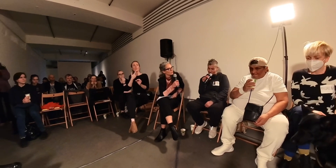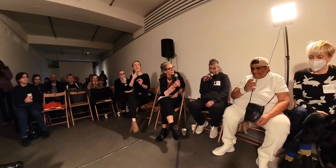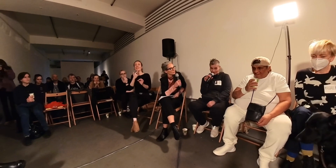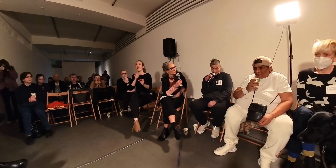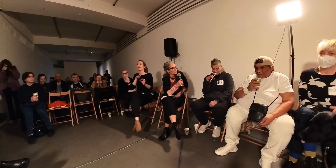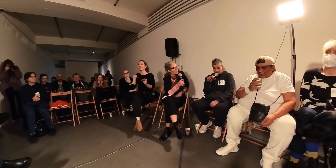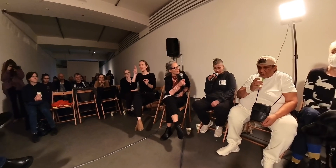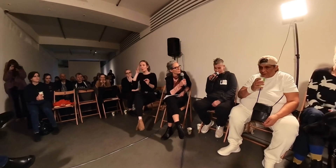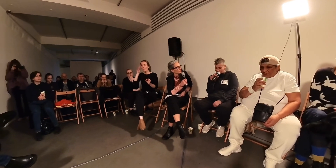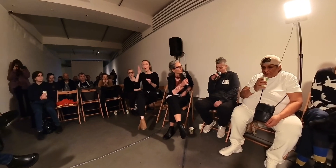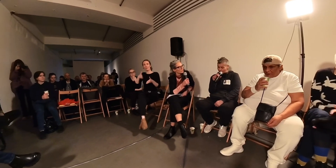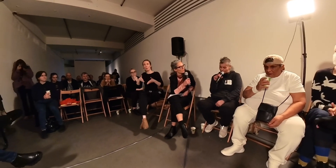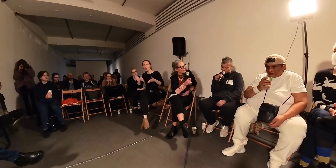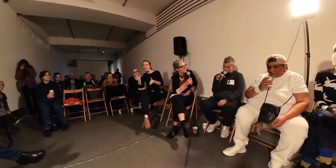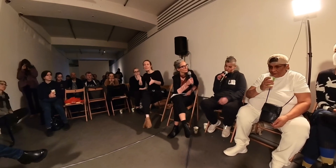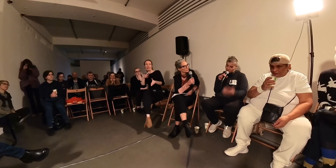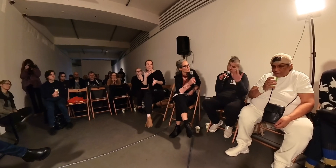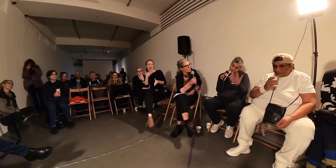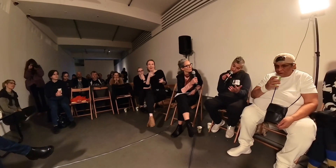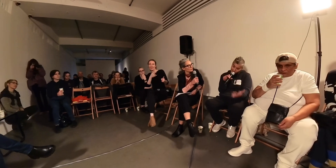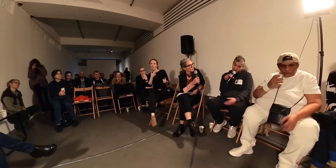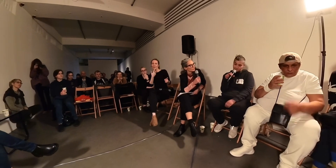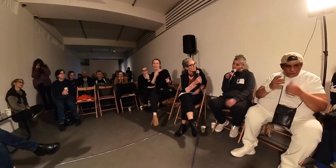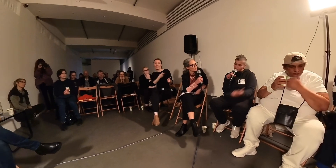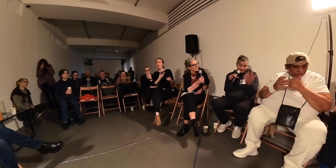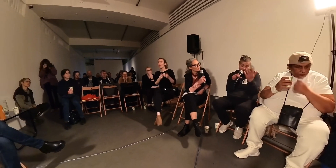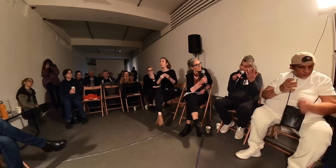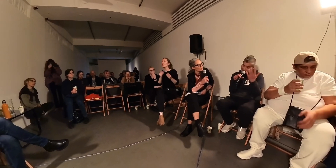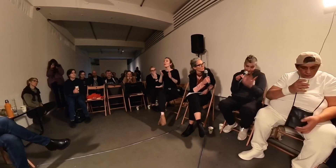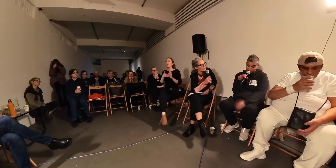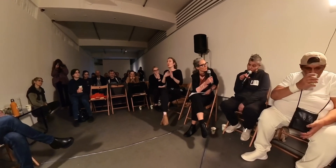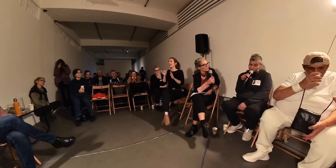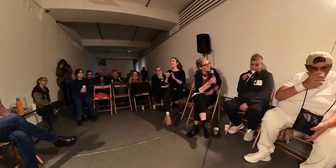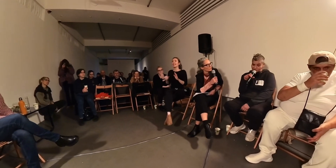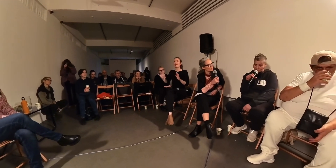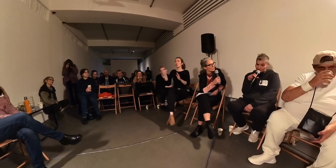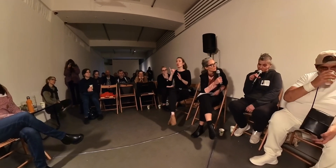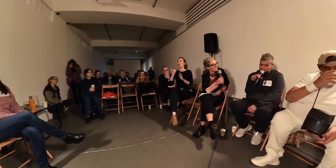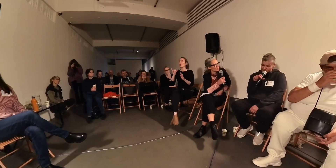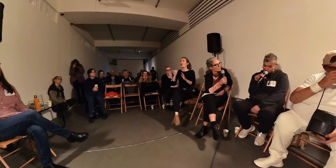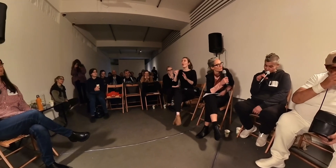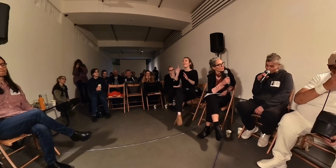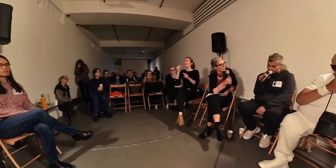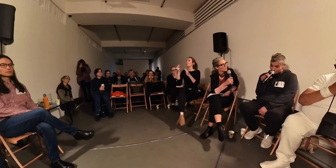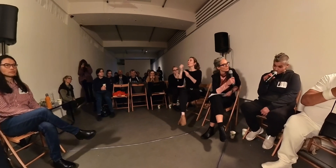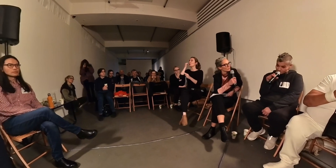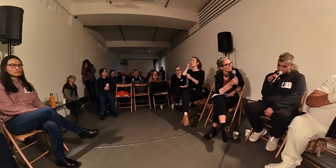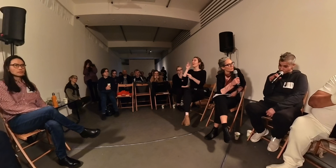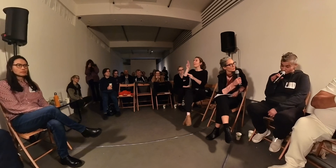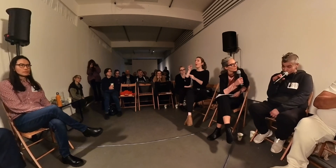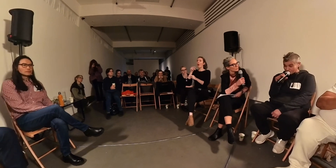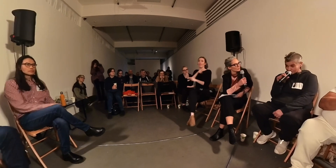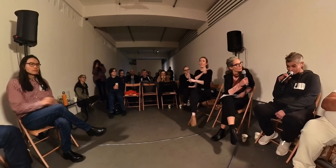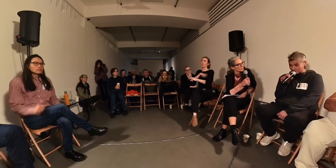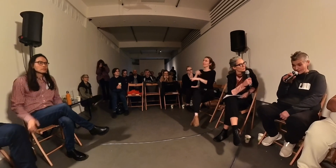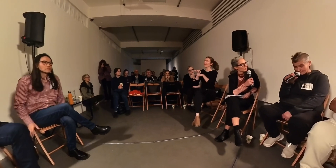a tak. Proto já, když takhle máme možnost jako mluvit s někým, kdo někde má nějakou funkci, tak se snažím apelovat na to,